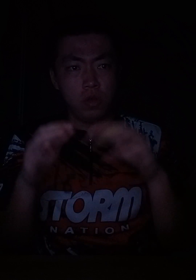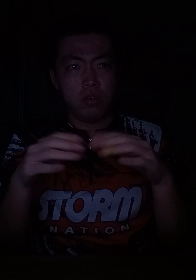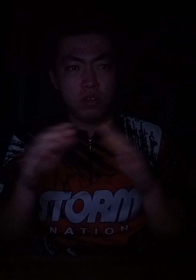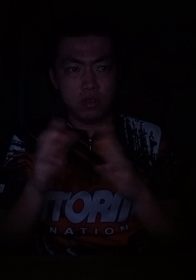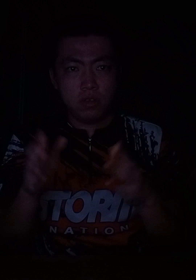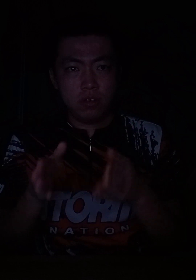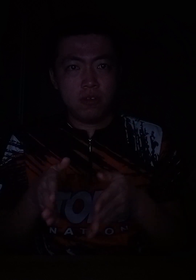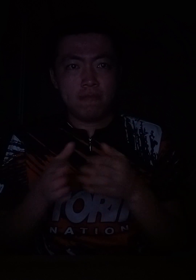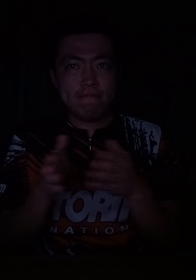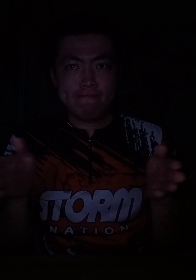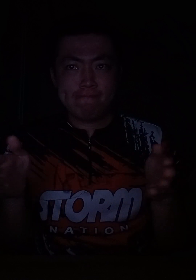네.